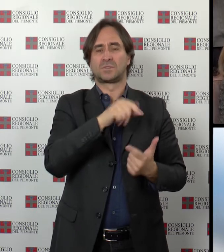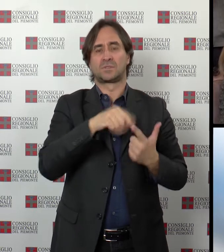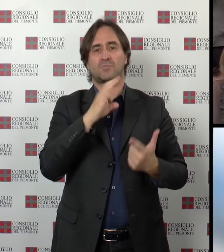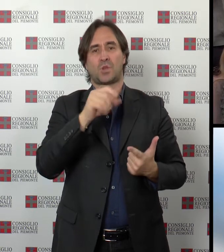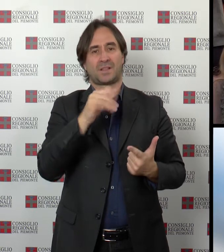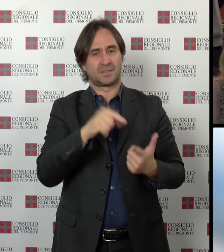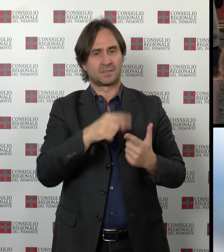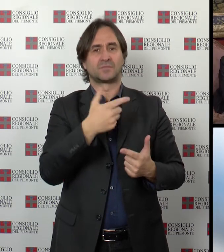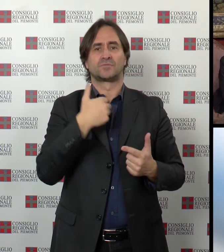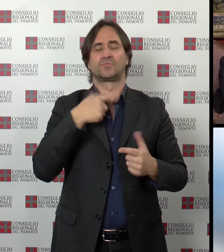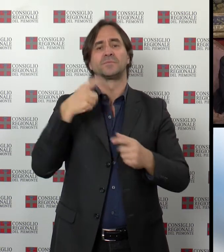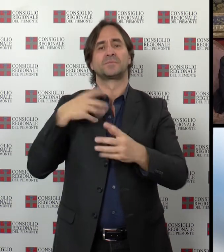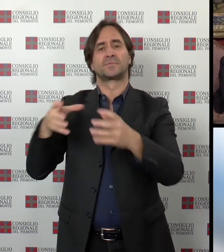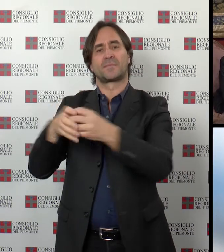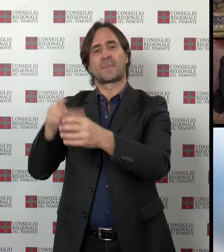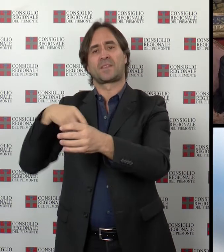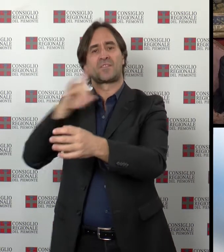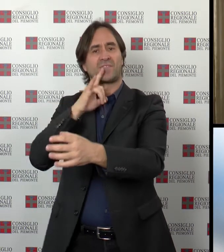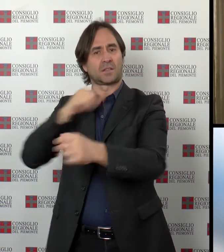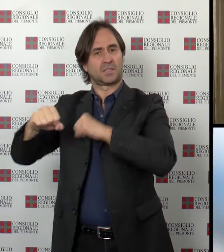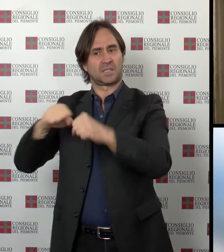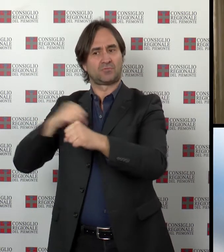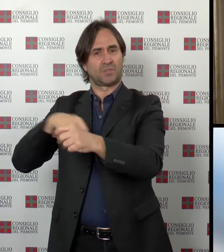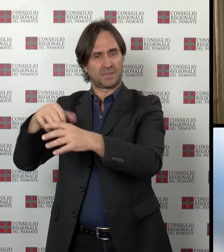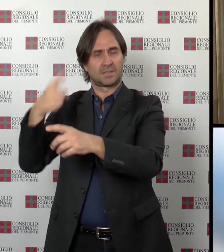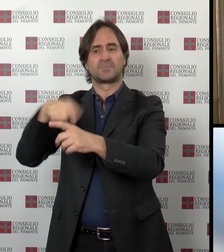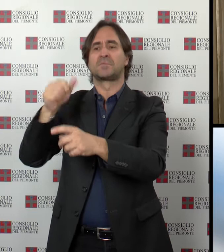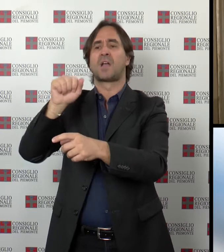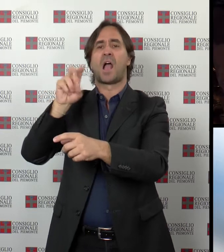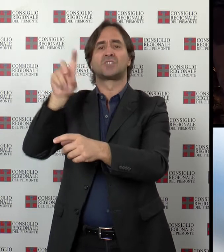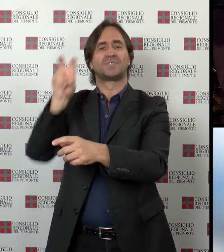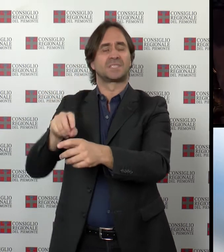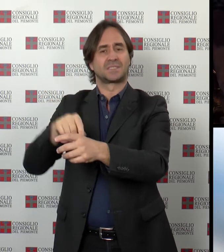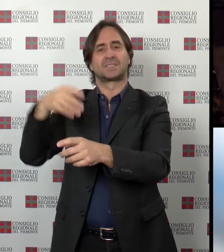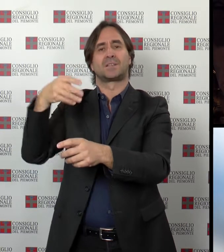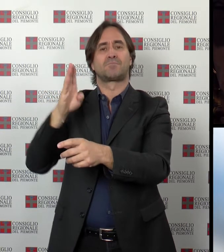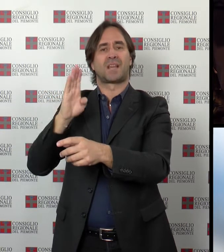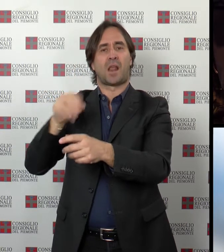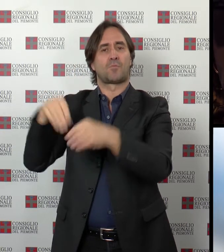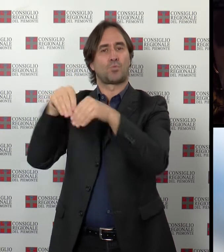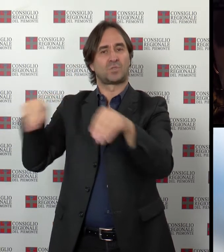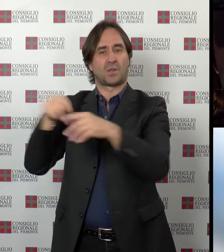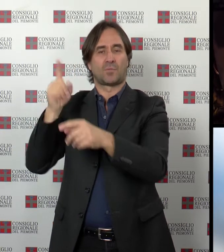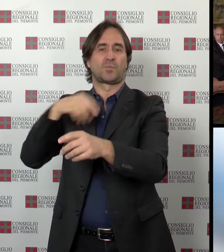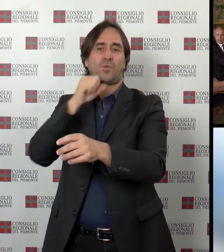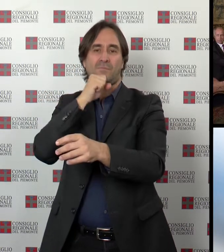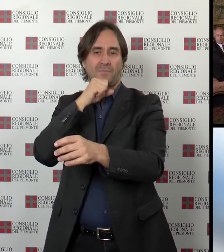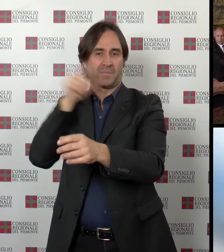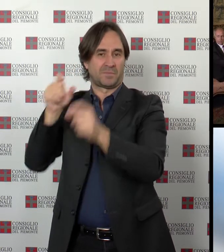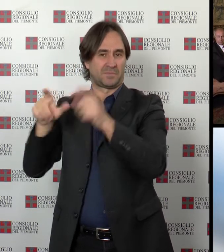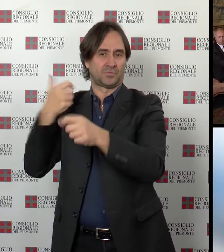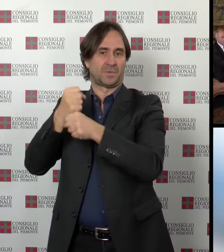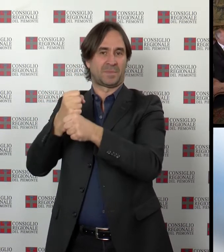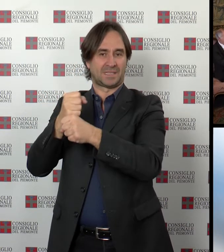hanno ricevuto una delegazione del gruppo dirigenti Fiat e dell'Auschwitz-Birkenau Museum, insieme a esponenti della comunità ebraica.